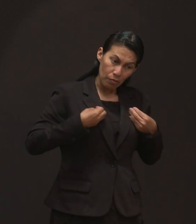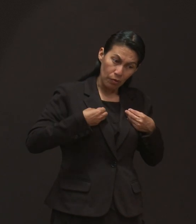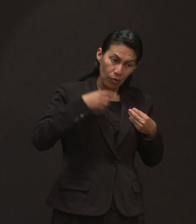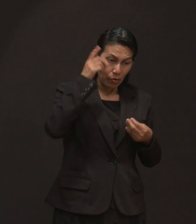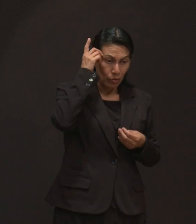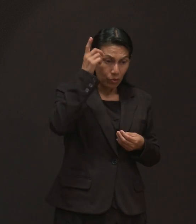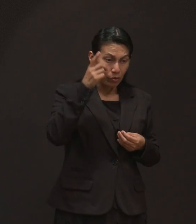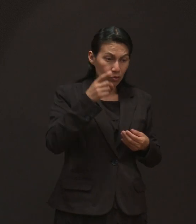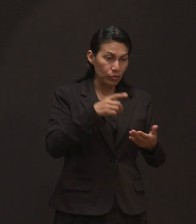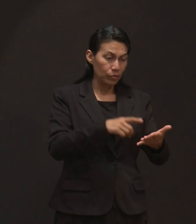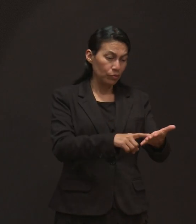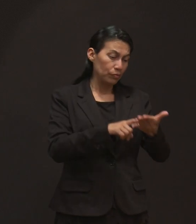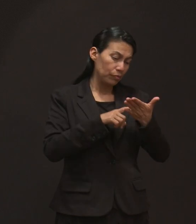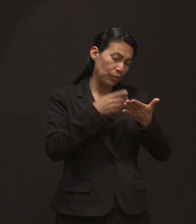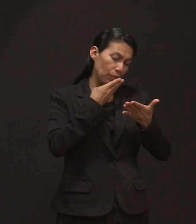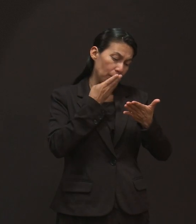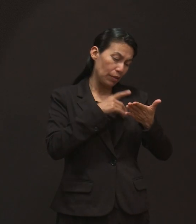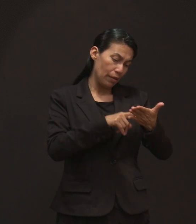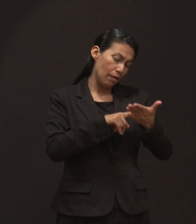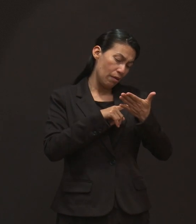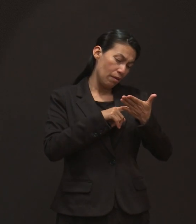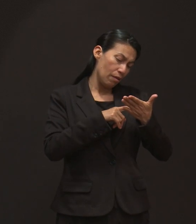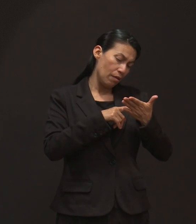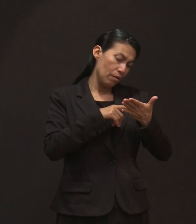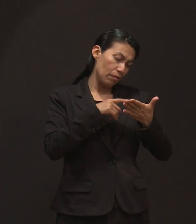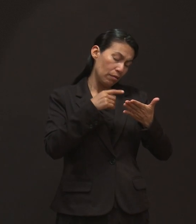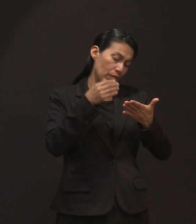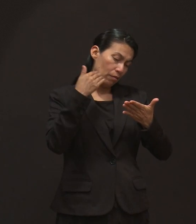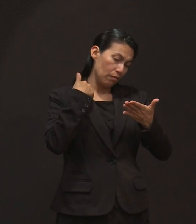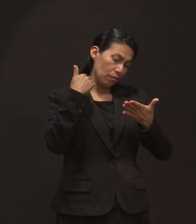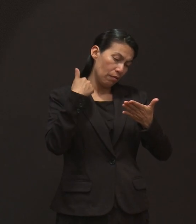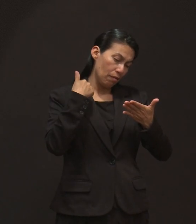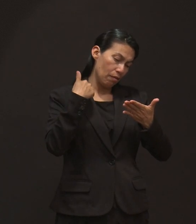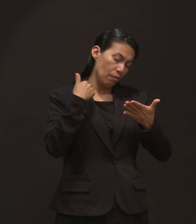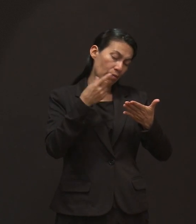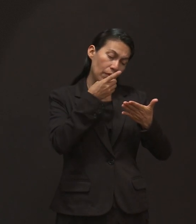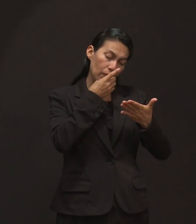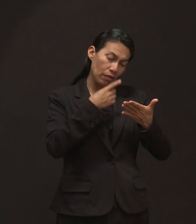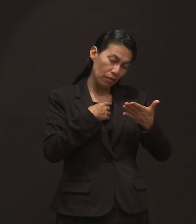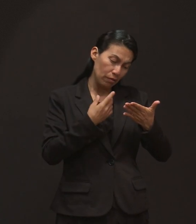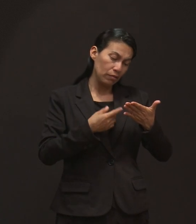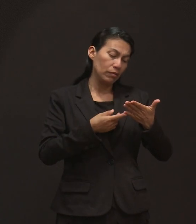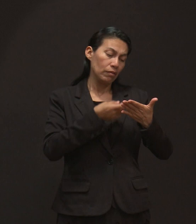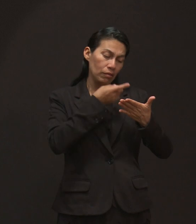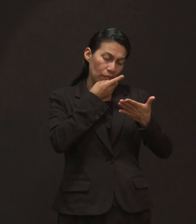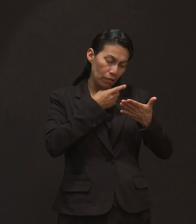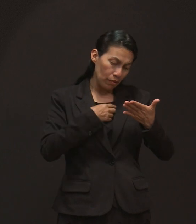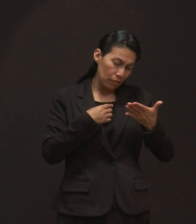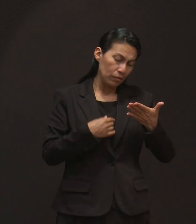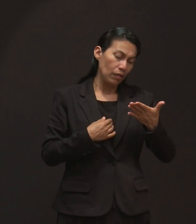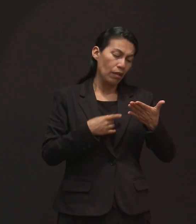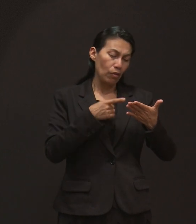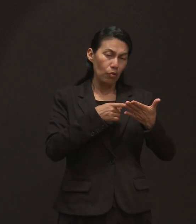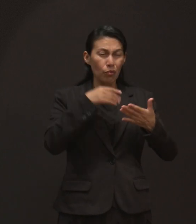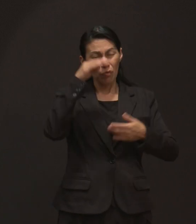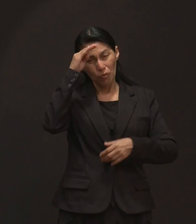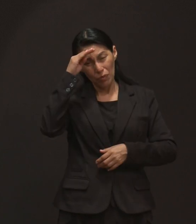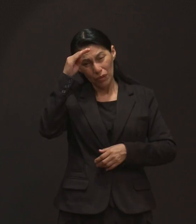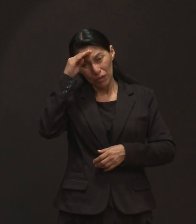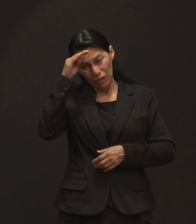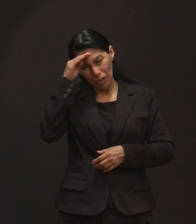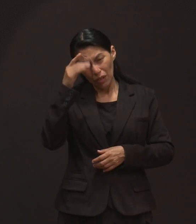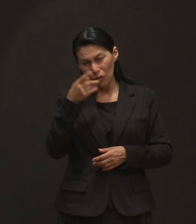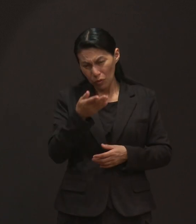te habla a través de su palabra. Esa palabra que es la Biblia, es la palabra escrita que con